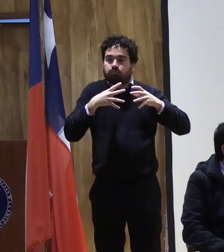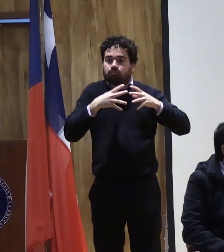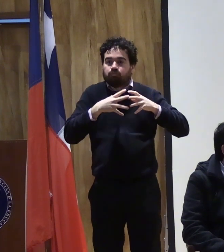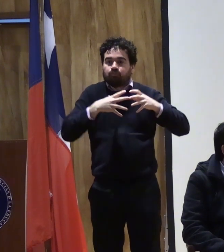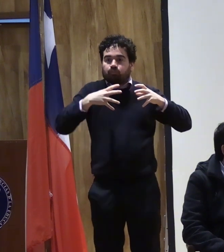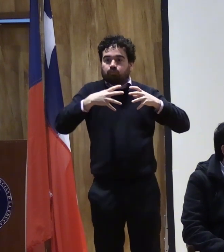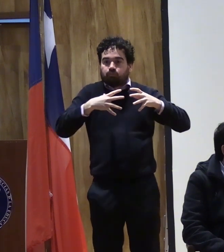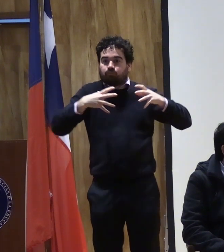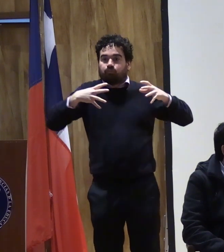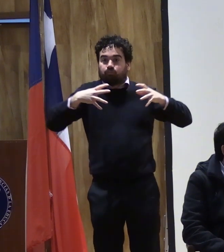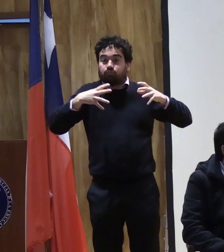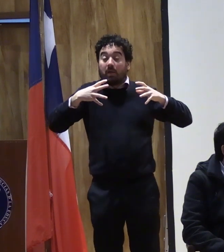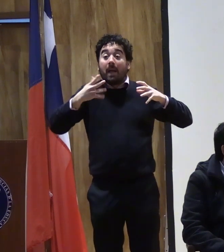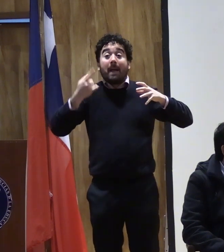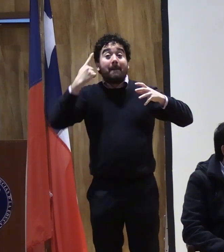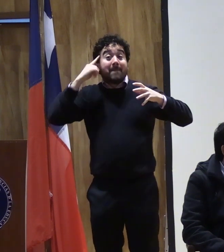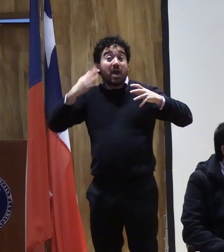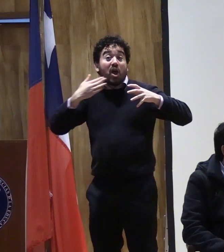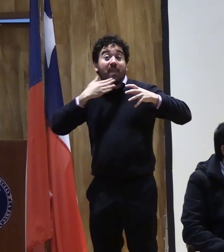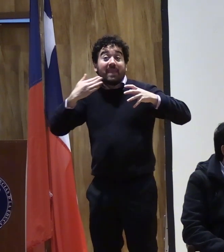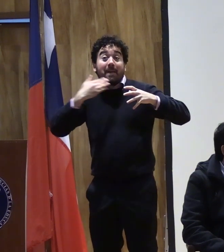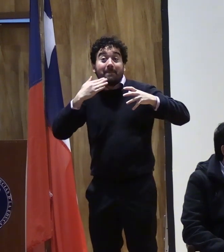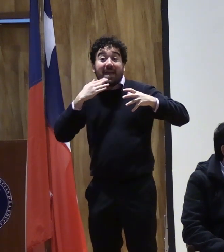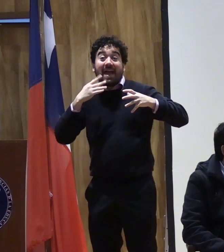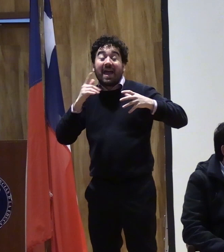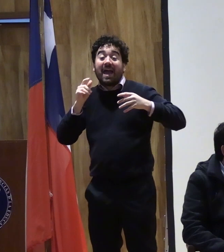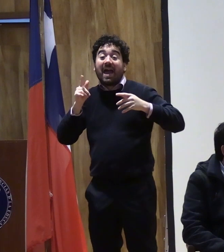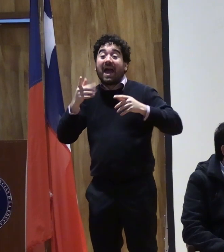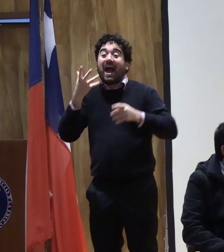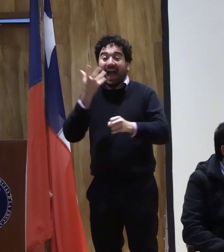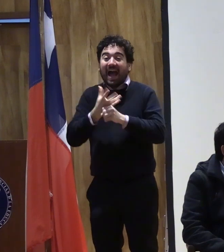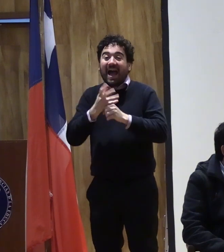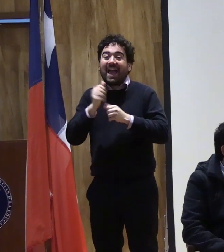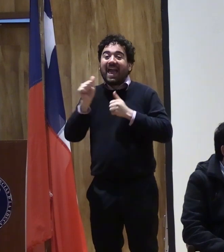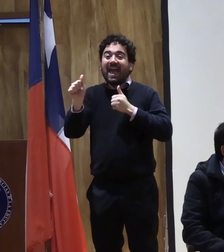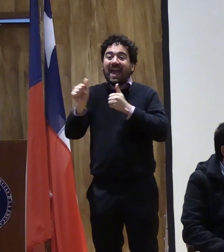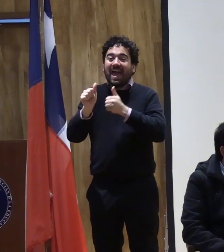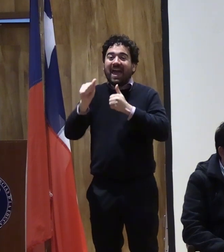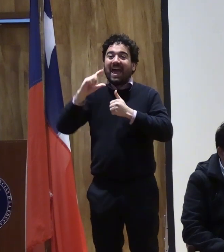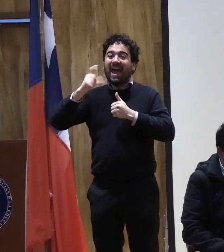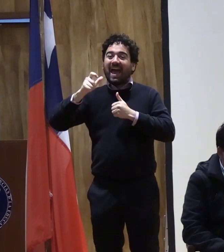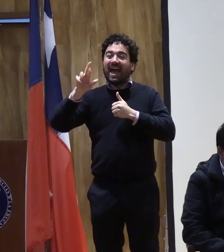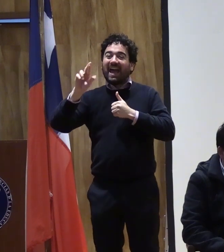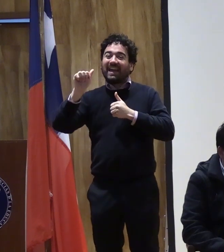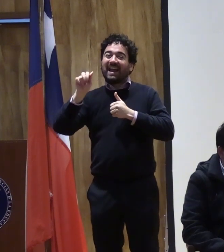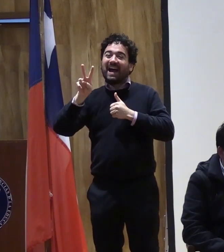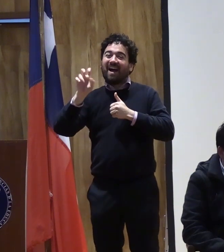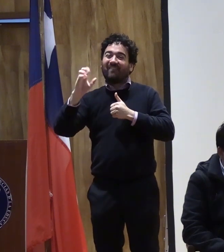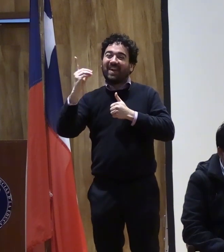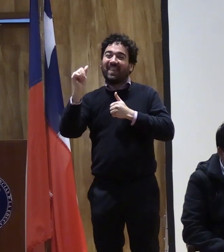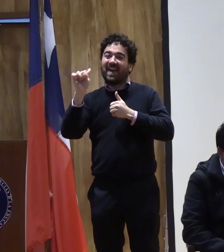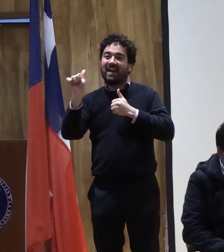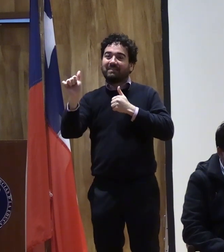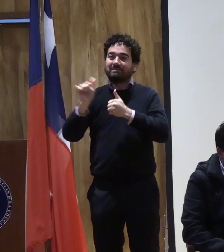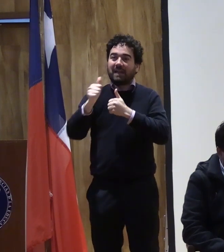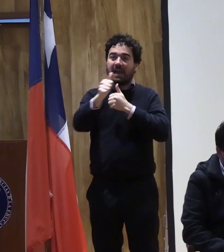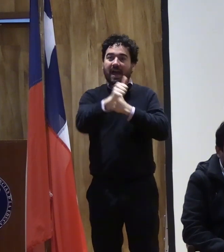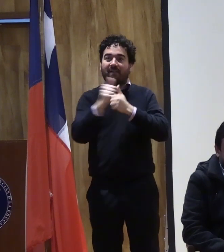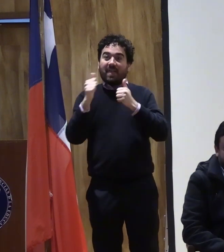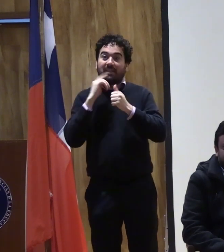y la fuerza de gravedad, que quiere que la nube sea más chica. Y para formar estrellas, uno tiene que hacer que la